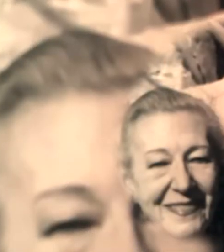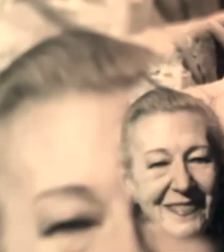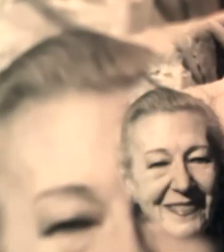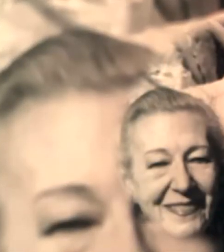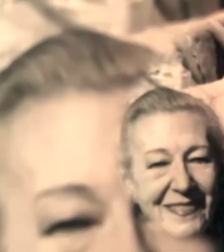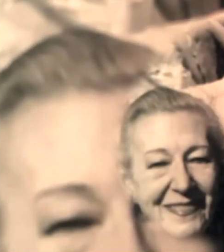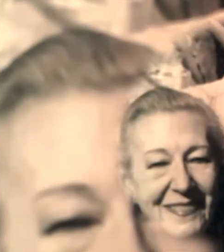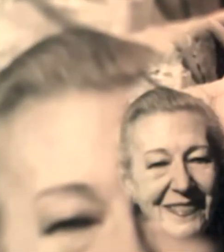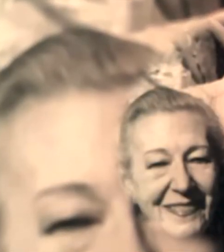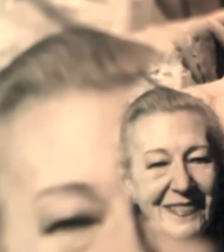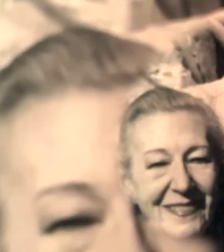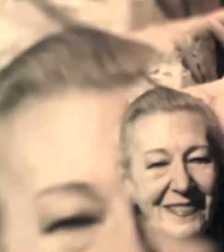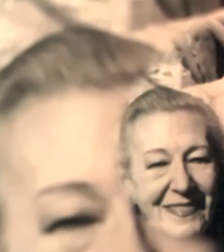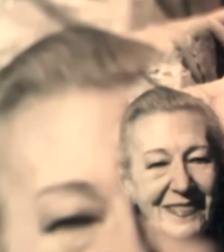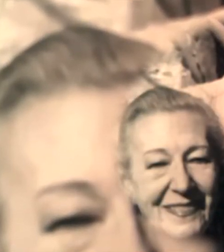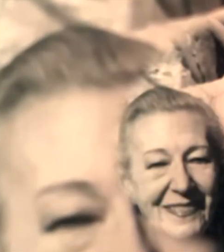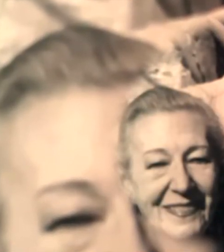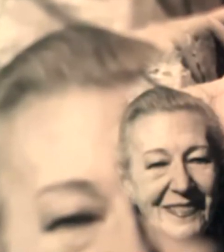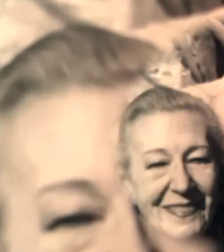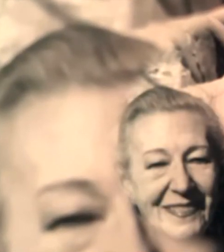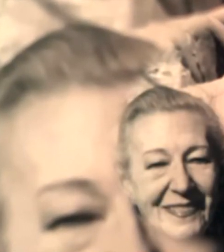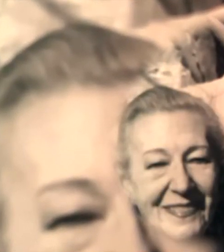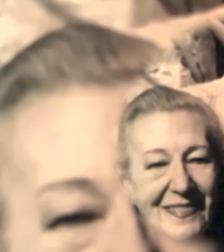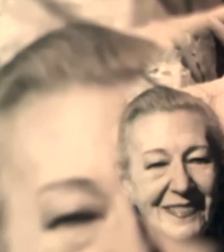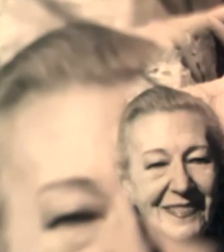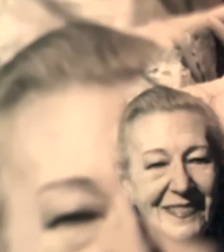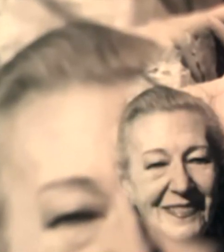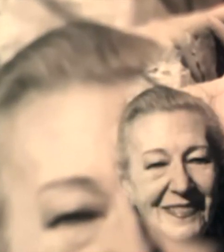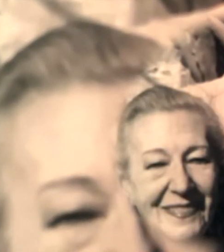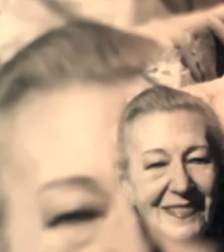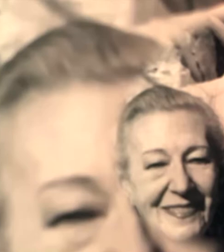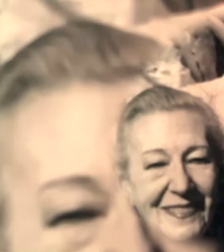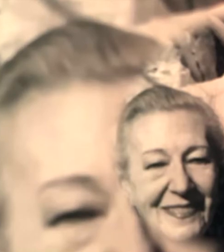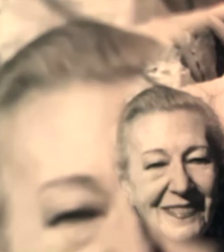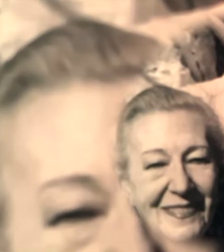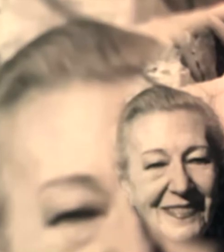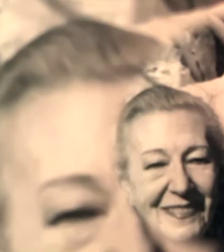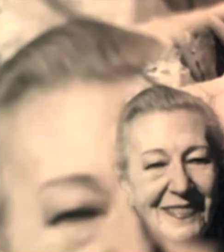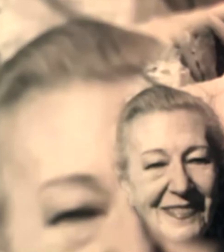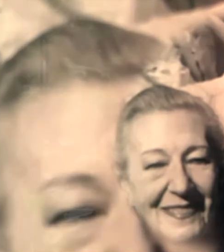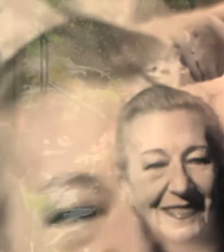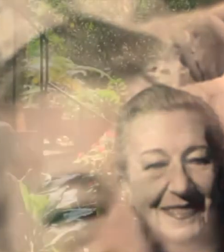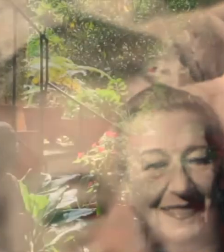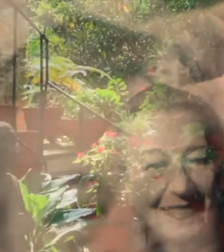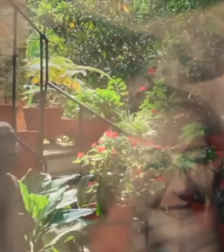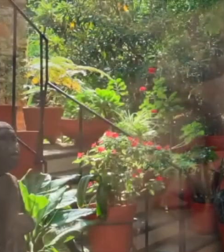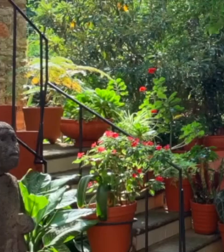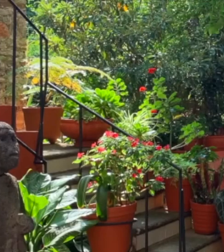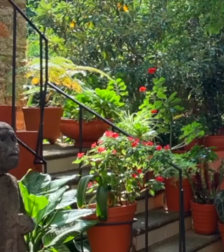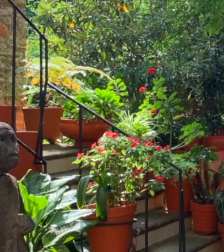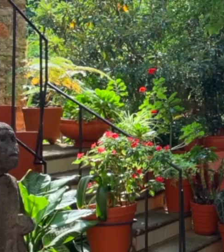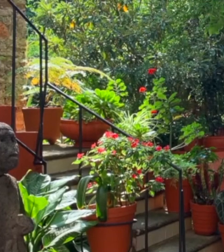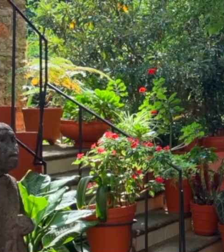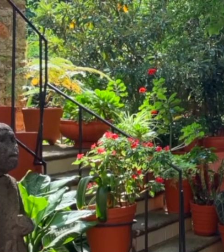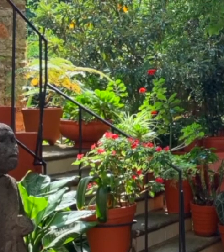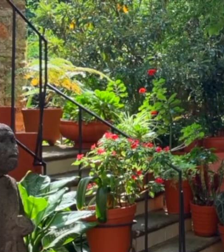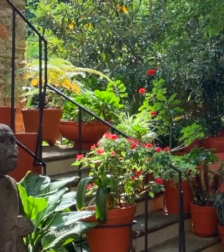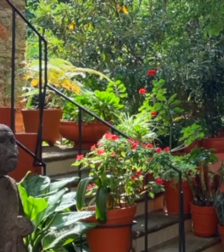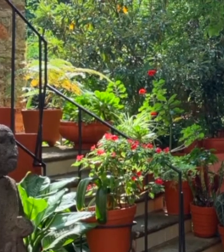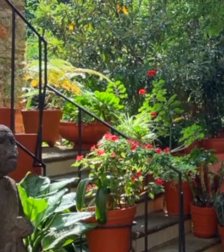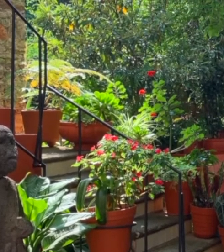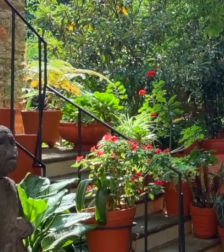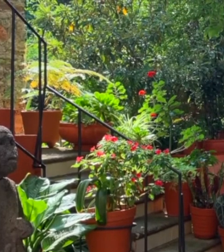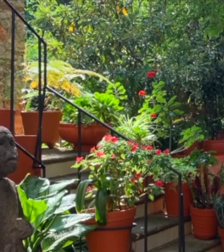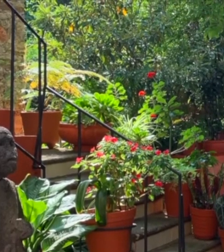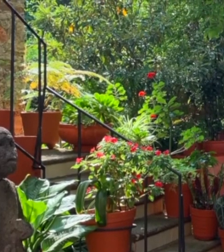ルガを勝ち取ったと言い残しています。二人は深く恋に落ち結婚します。二人は数年間